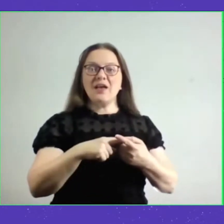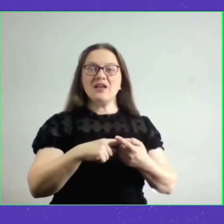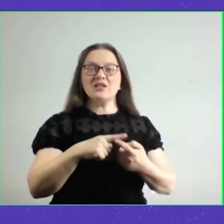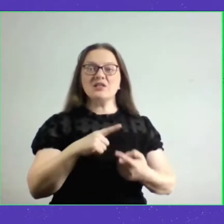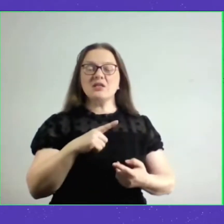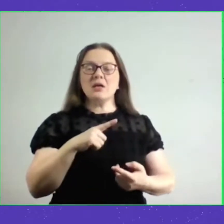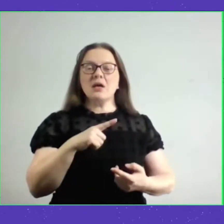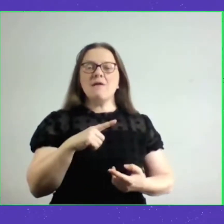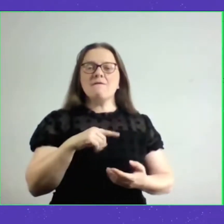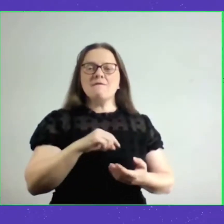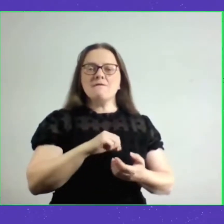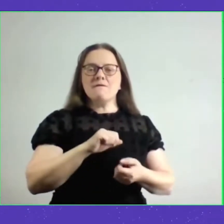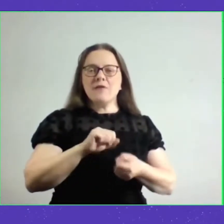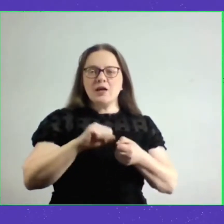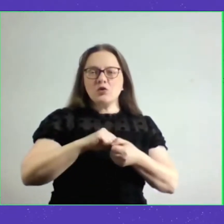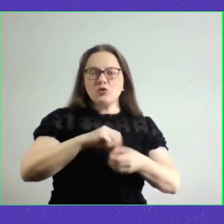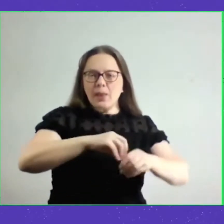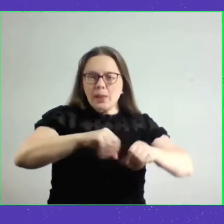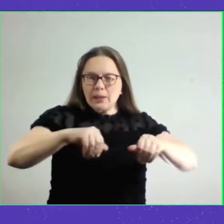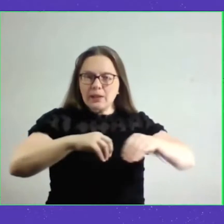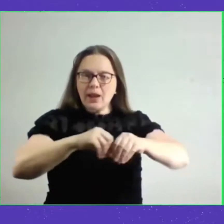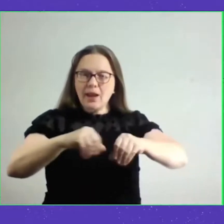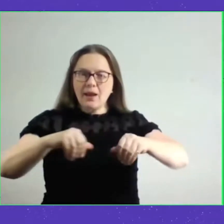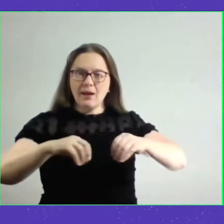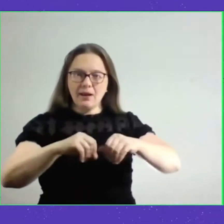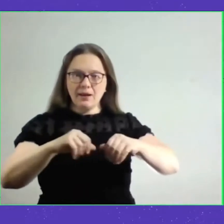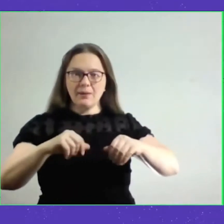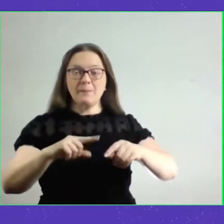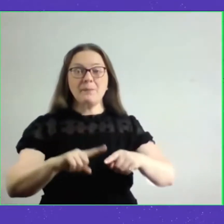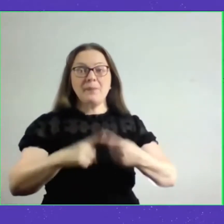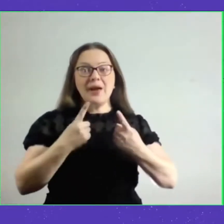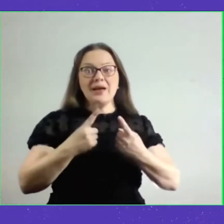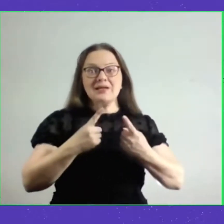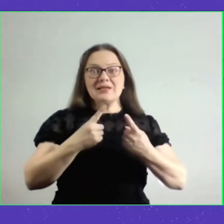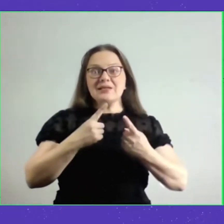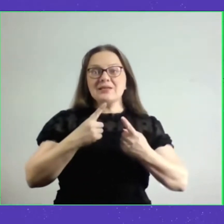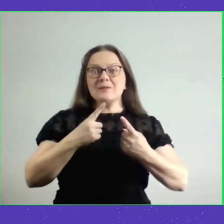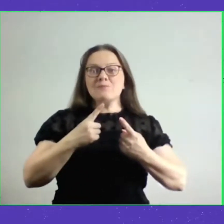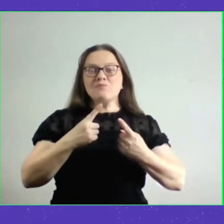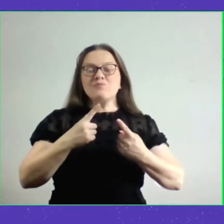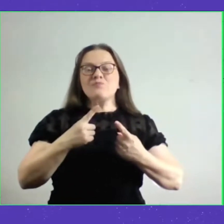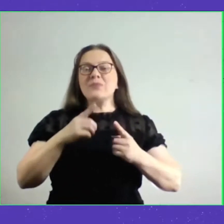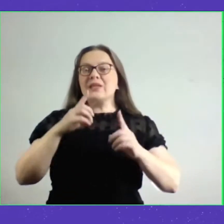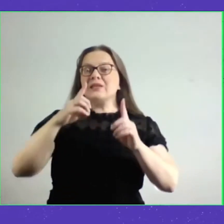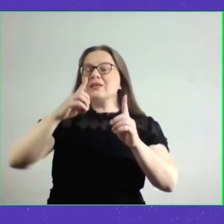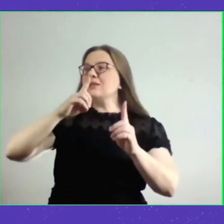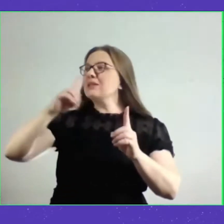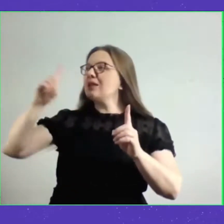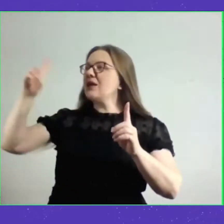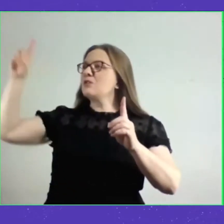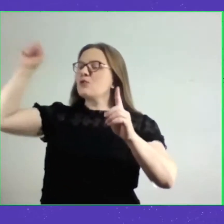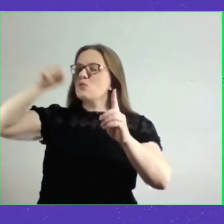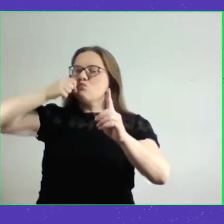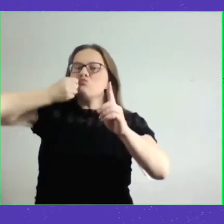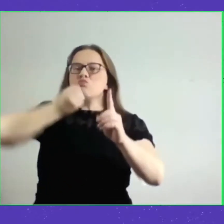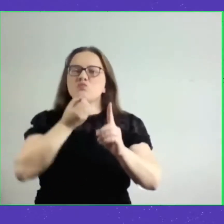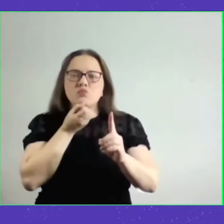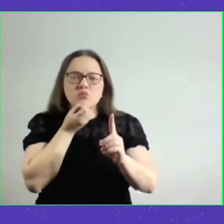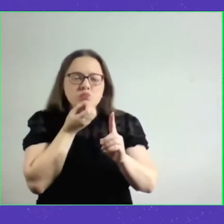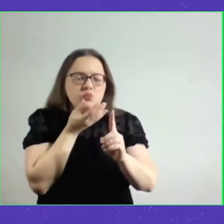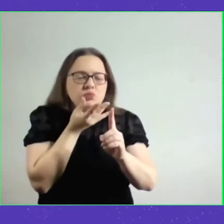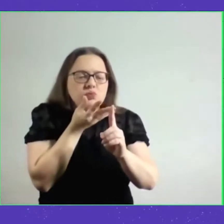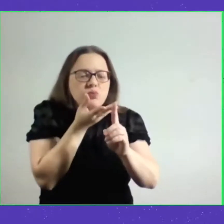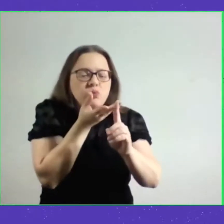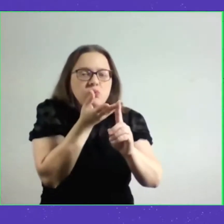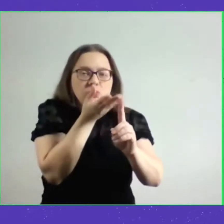mas Deus soprou para dentro do homem e o homem passou a viver, ele se tornou